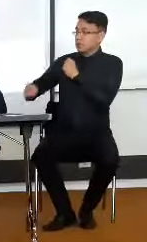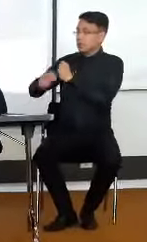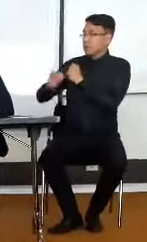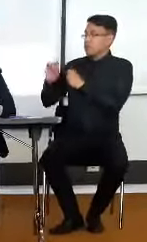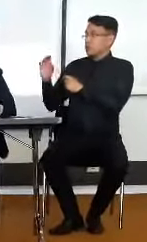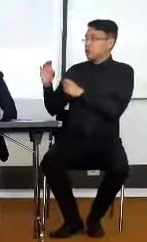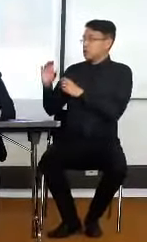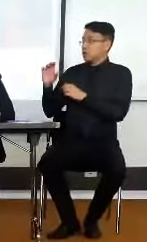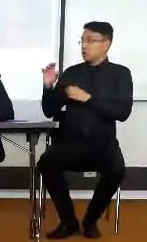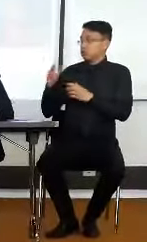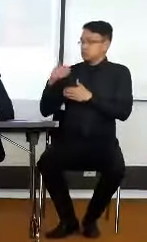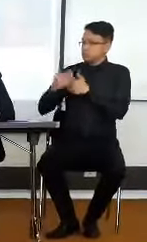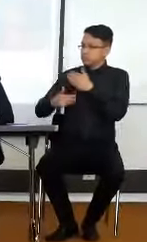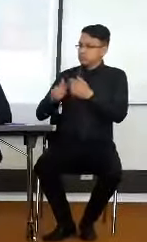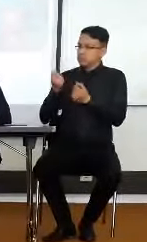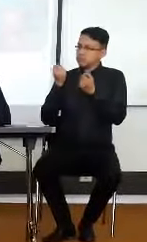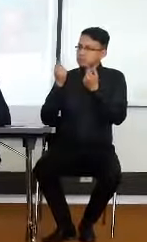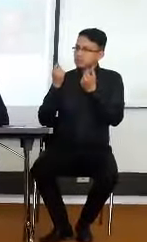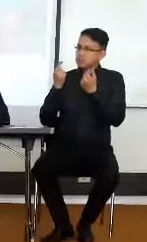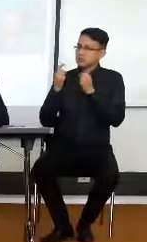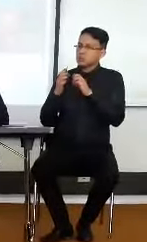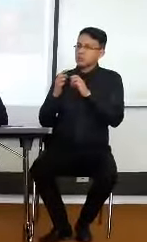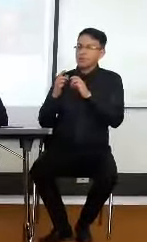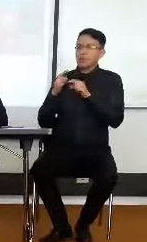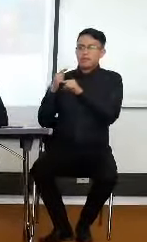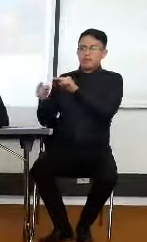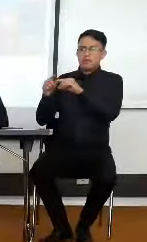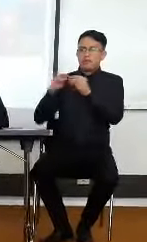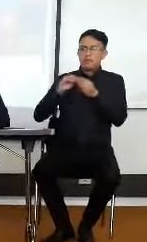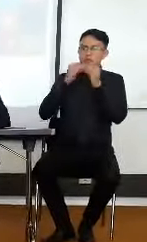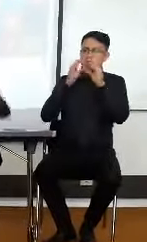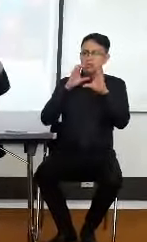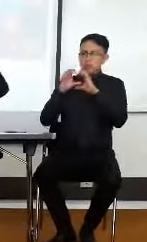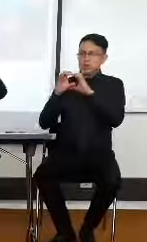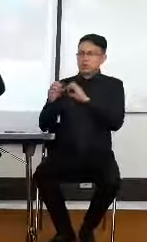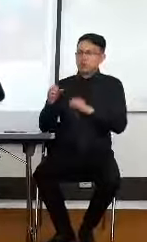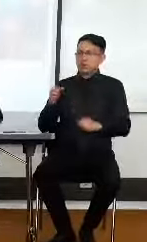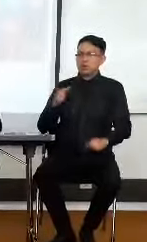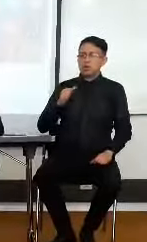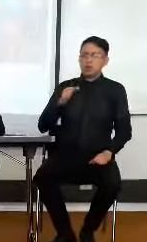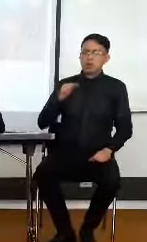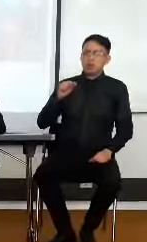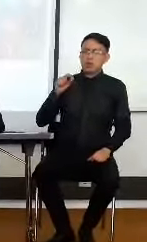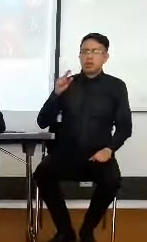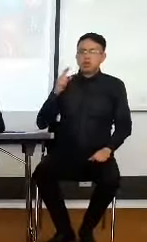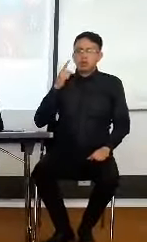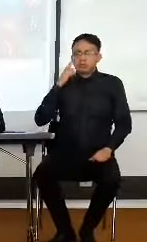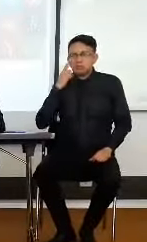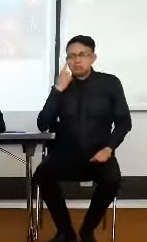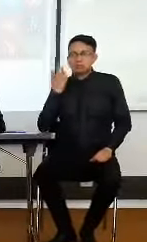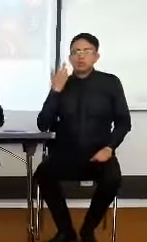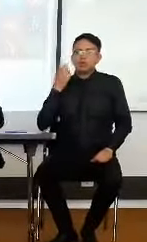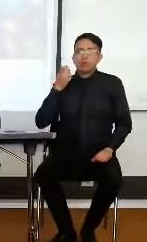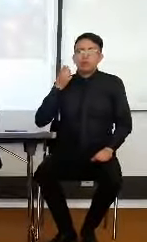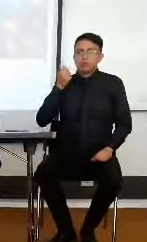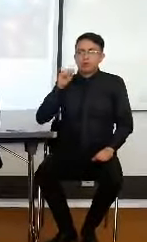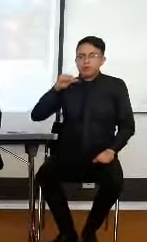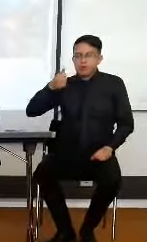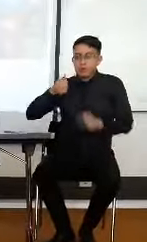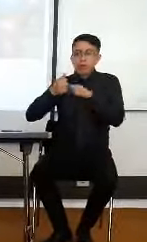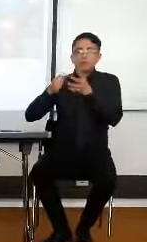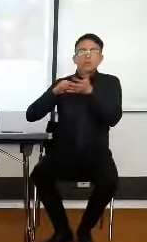las organizaciones, hemos empezado a entender que las maneras de comunicarse son distintas. Y que basta con mover el dedo, con picar el ojo, para entender que el otro